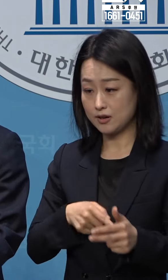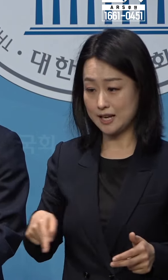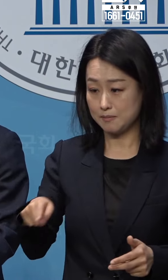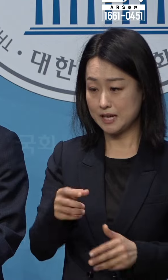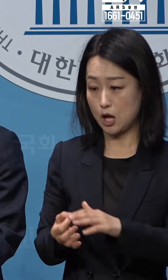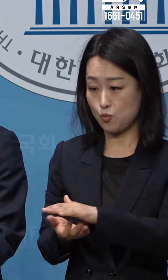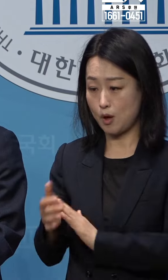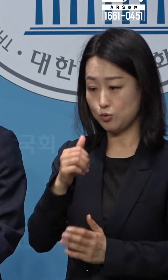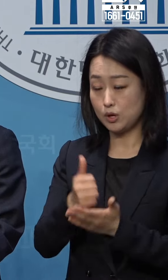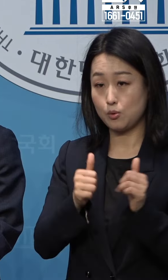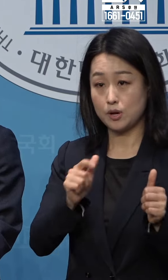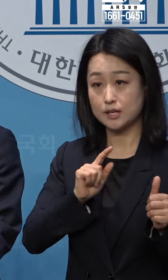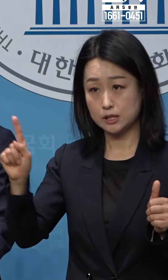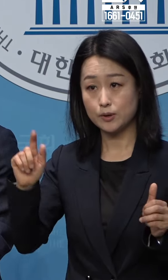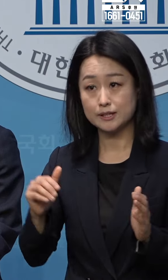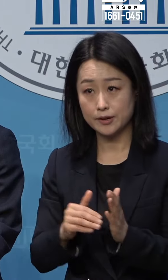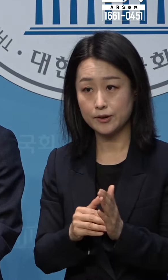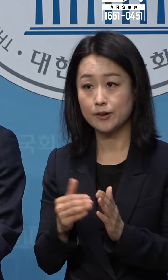등으로